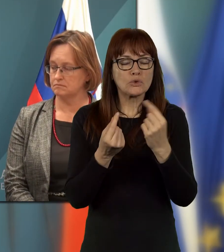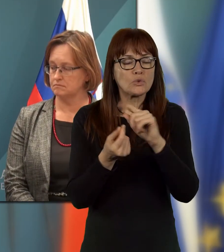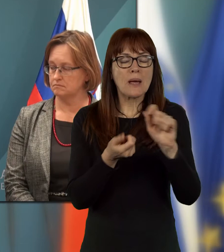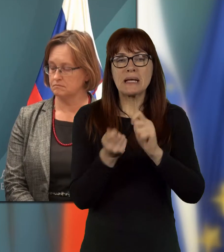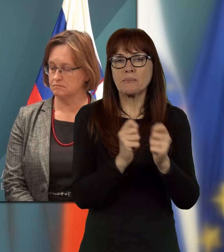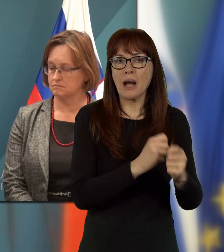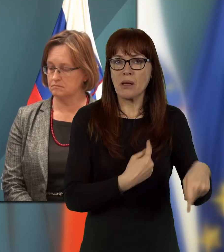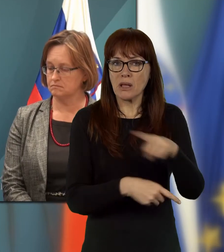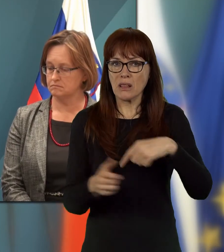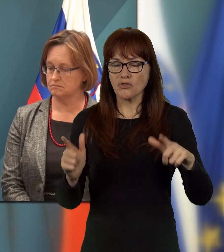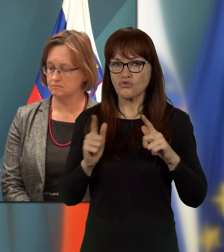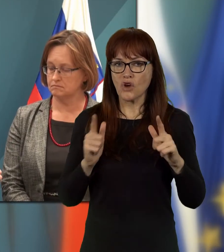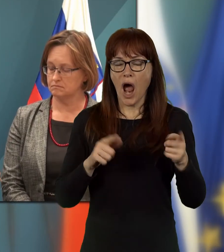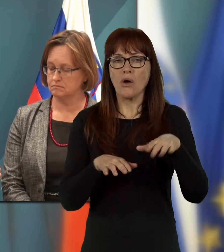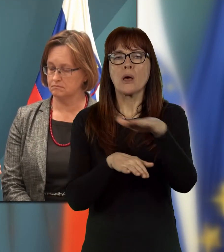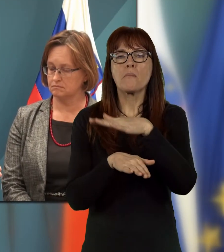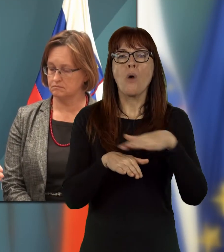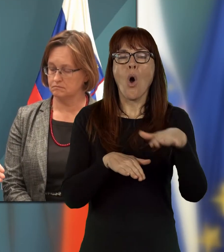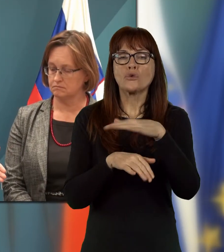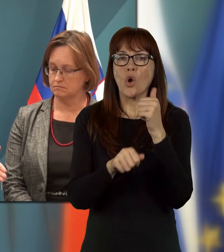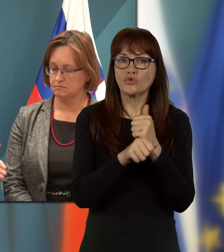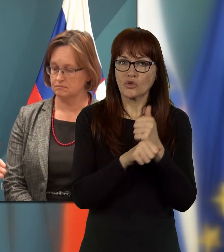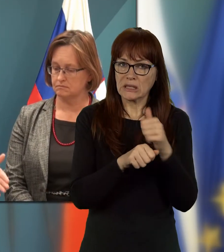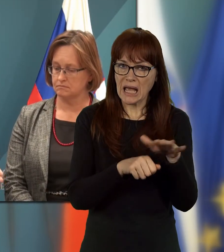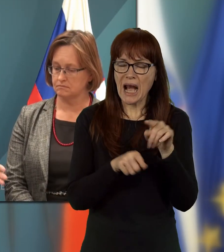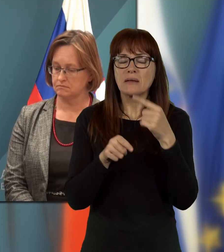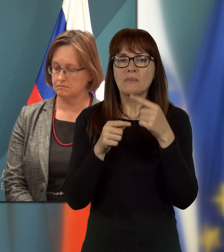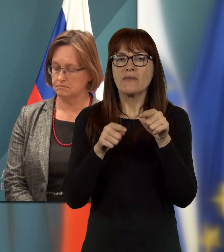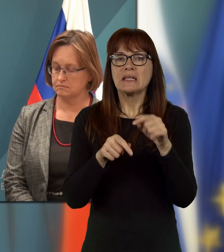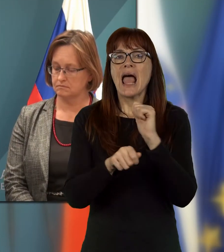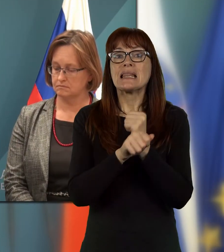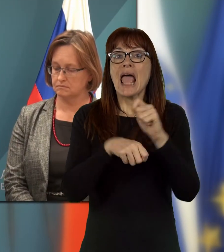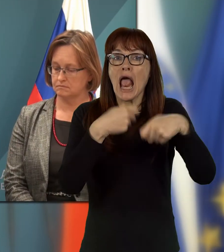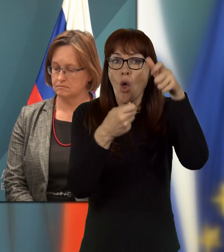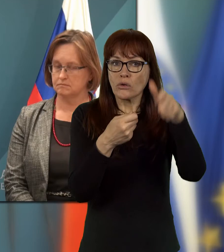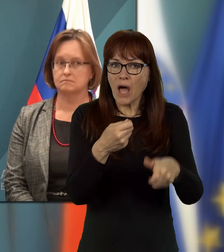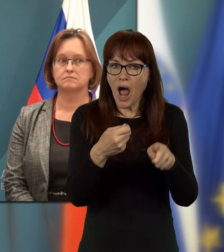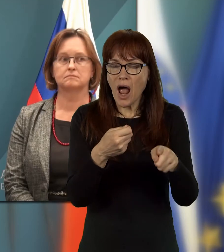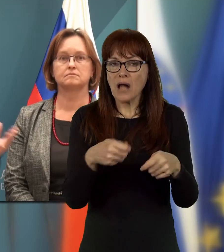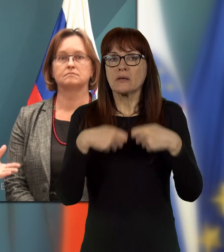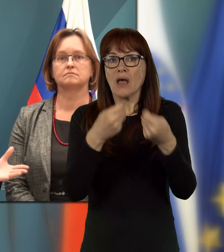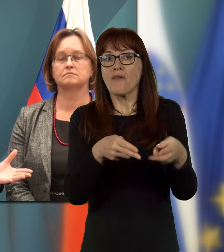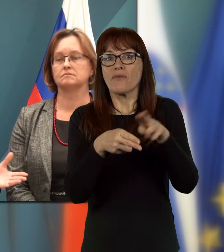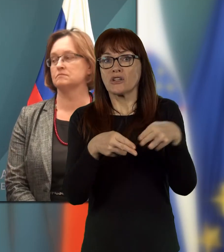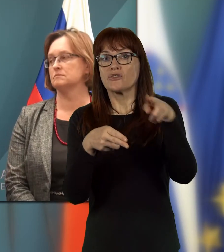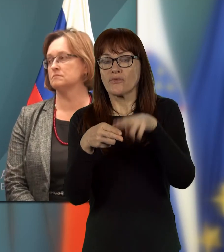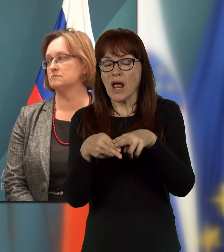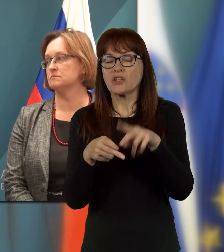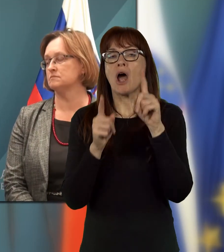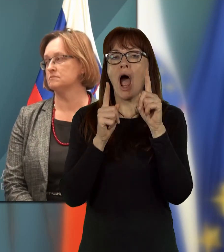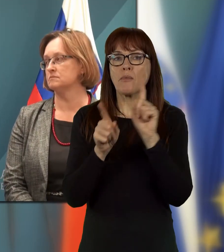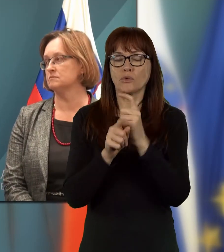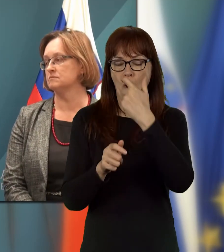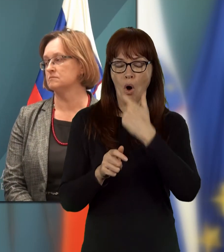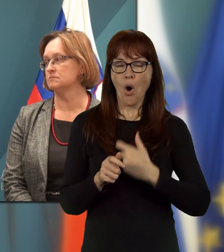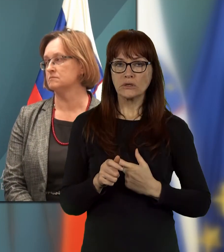vsemi spremembami, ki nas čakajo na področju dela, se pravi tistega delodajalca in mu dajal več, ampak